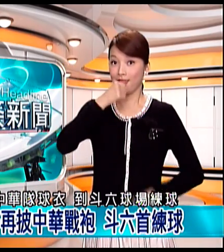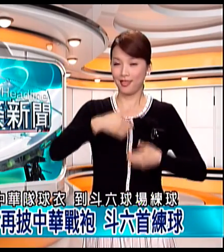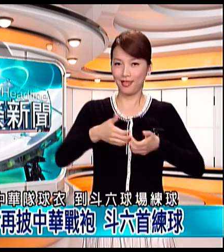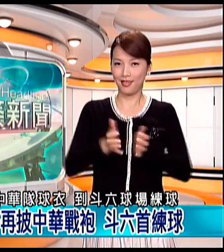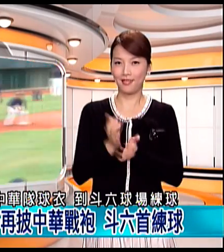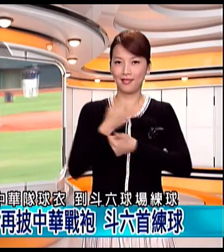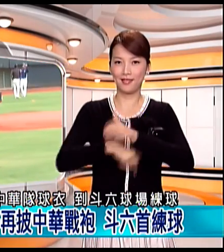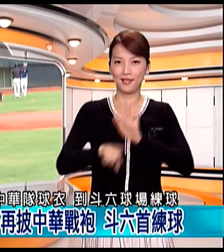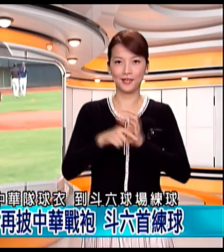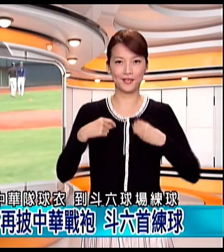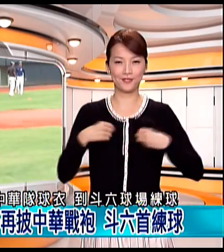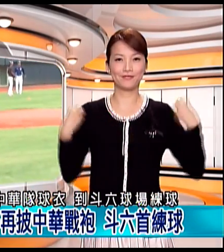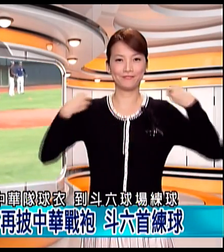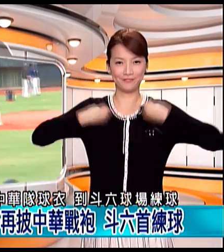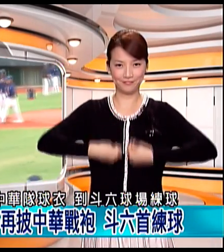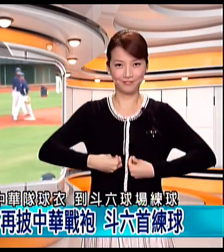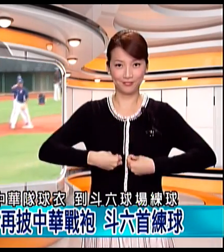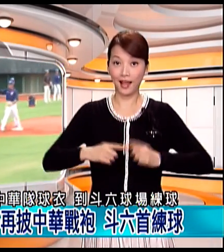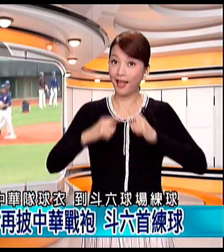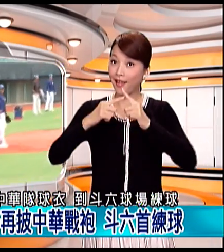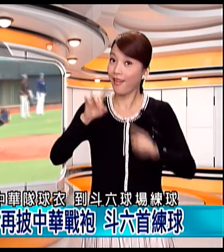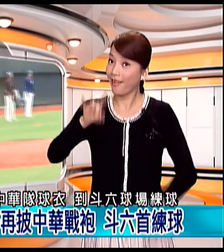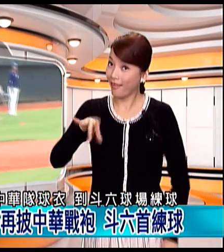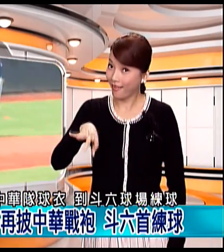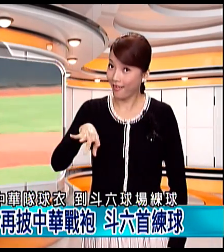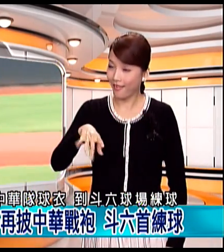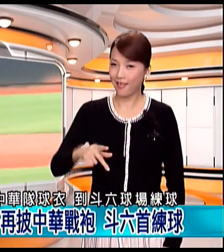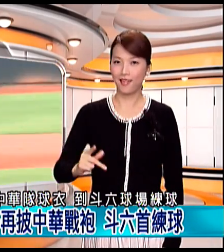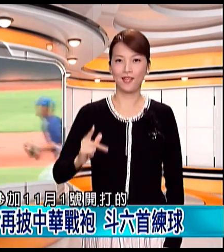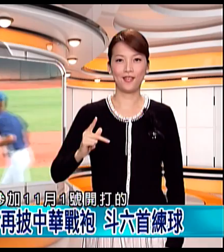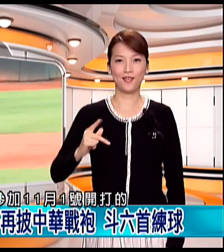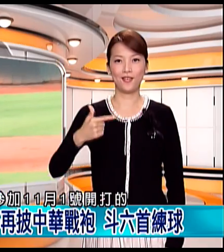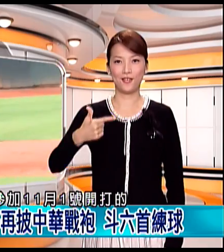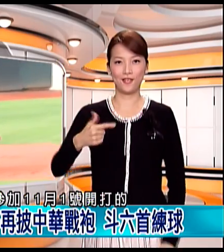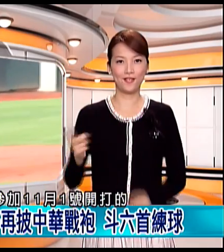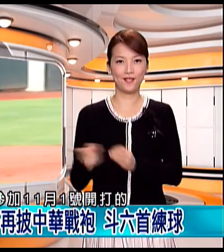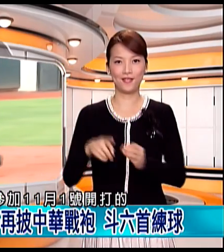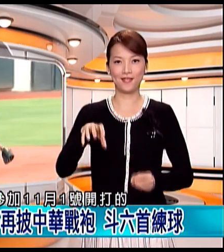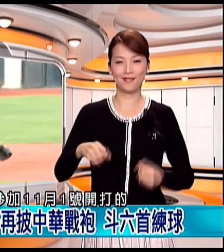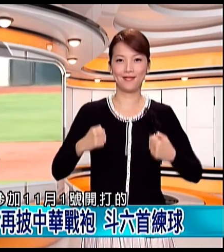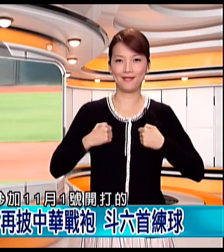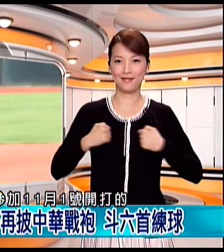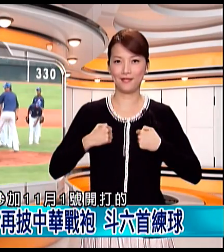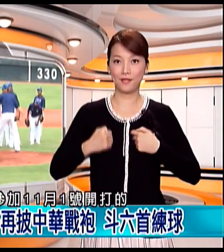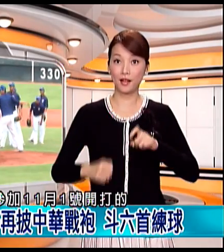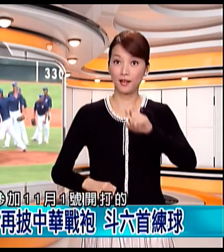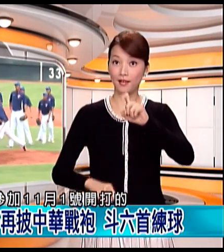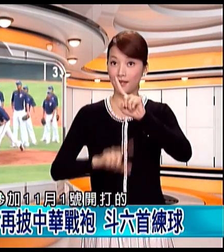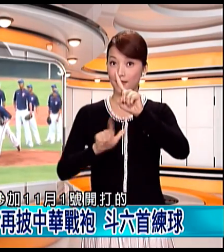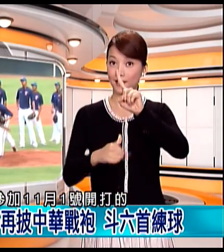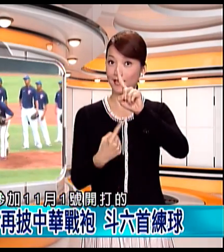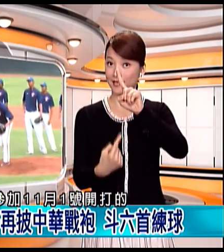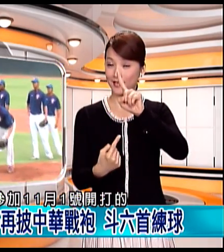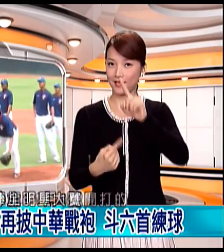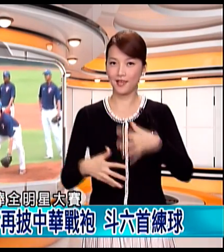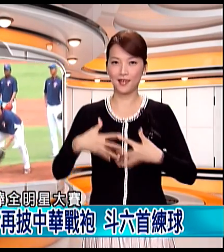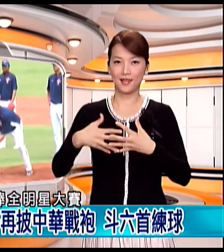队的球衣，到斗六球场来练球，准备要参加11月1号开打的美国职